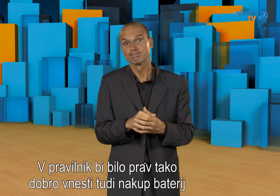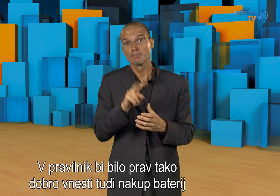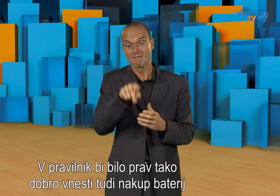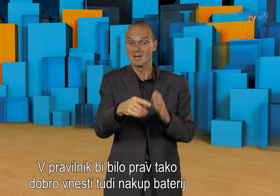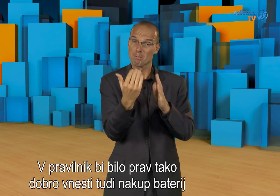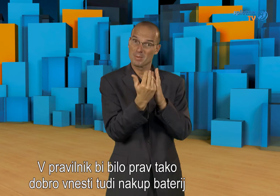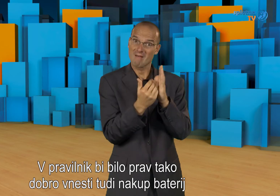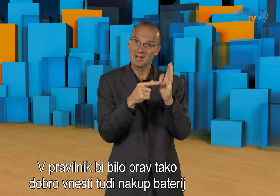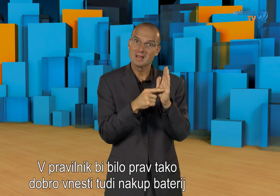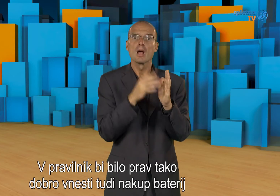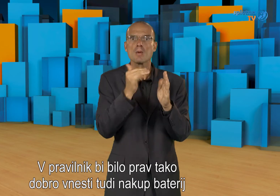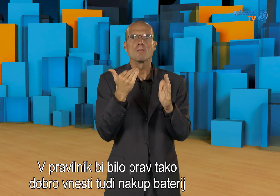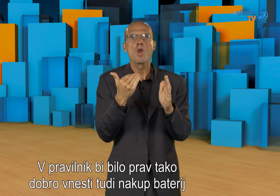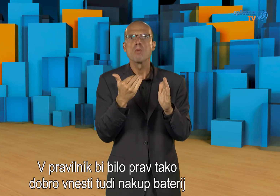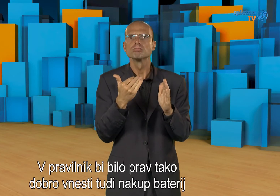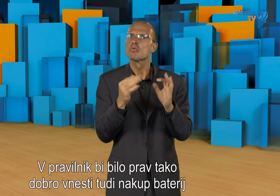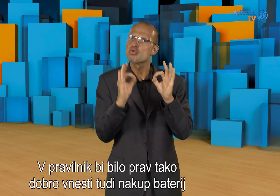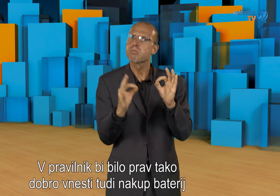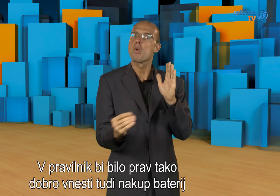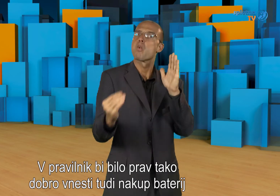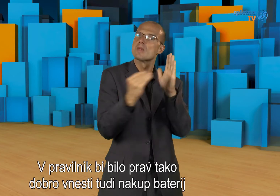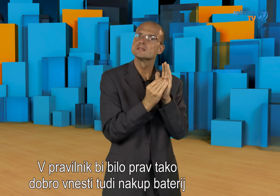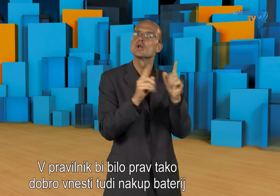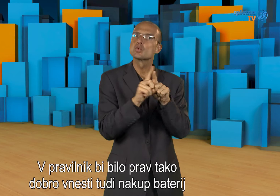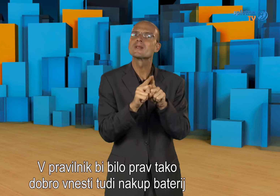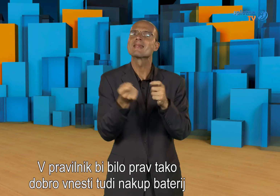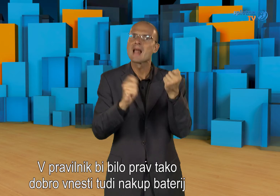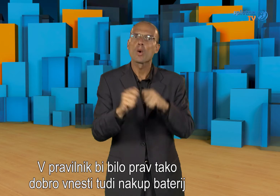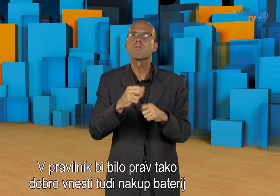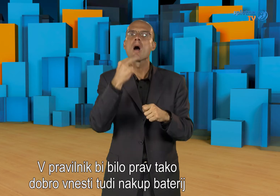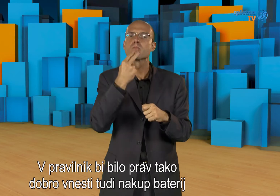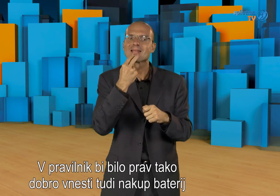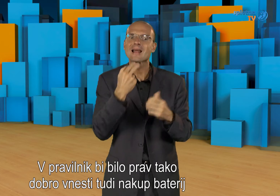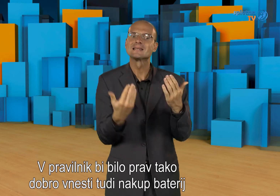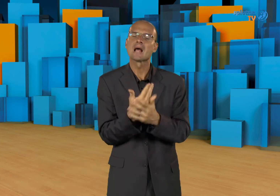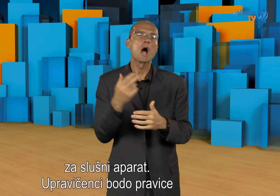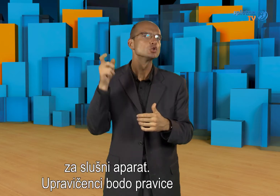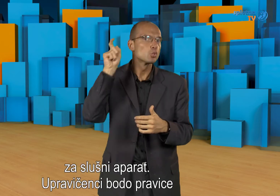V pravilnik bi bilo prav tako dobro vnesti tudi nakup baterij za slušni aparat.